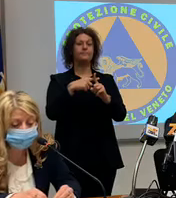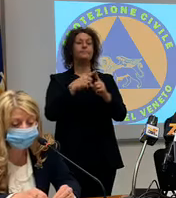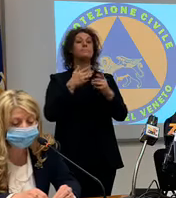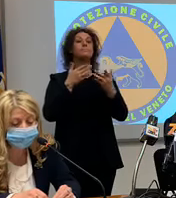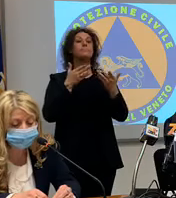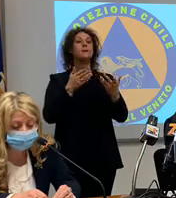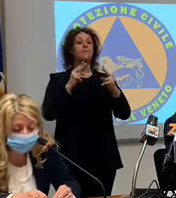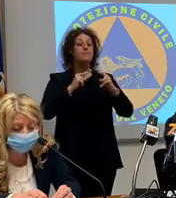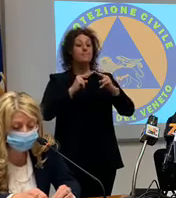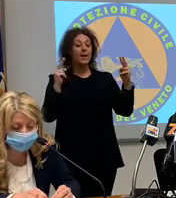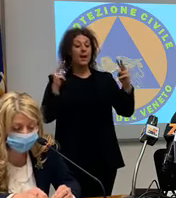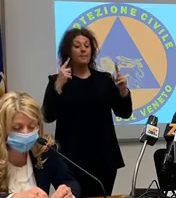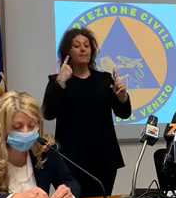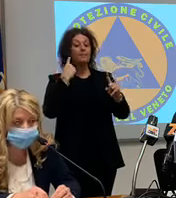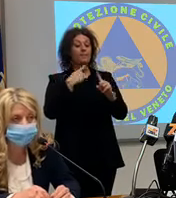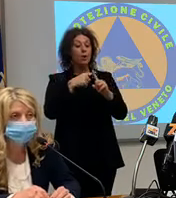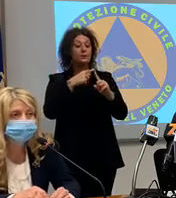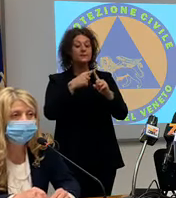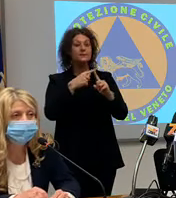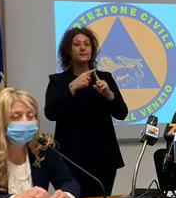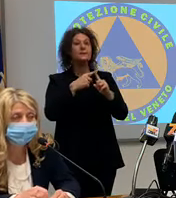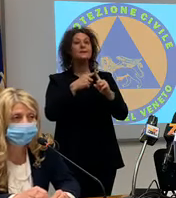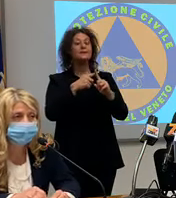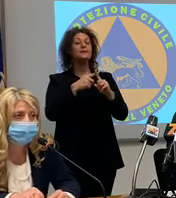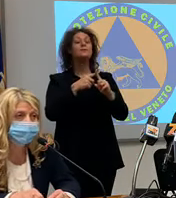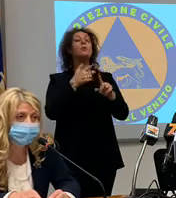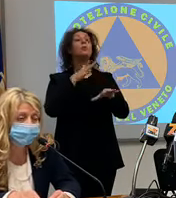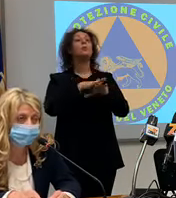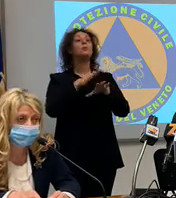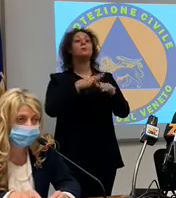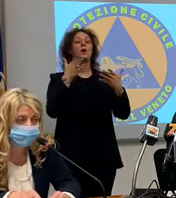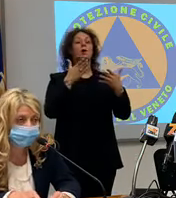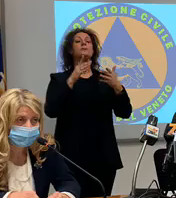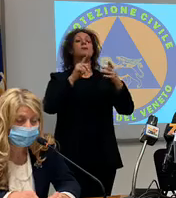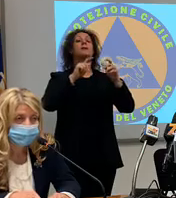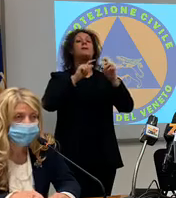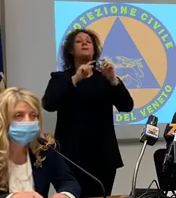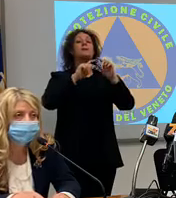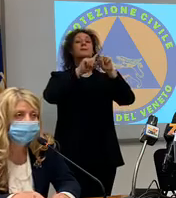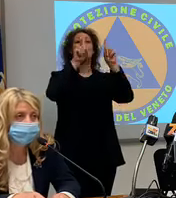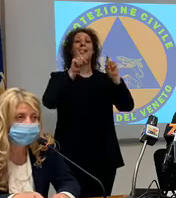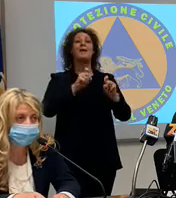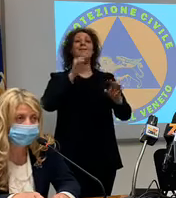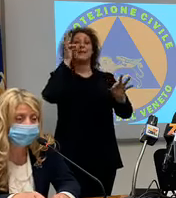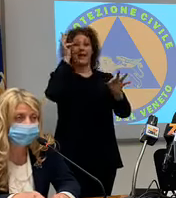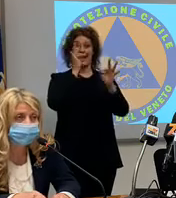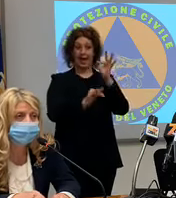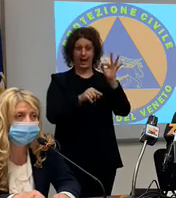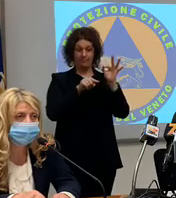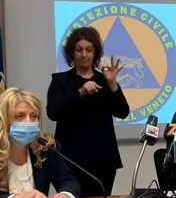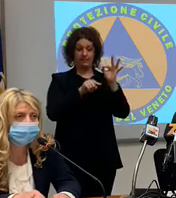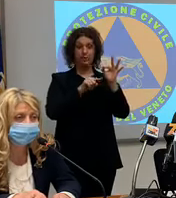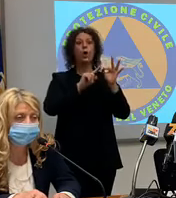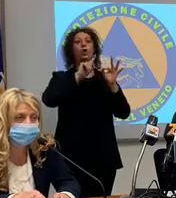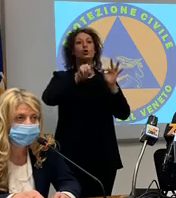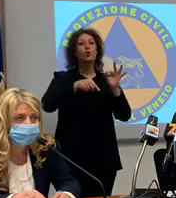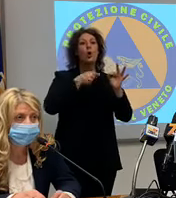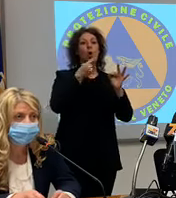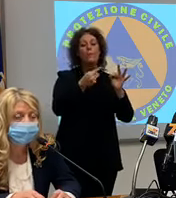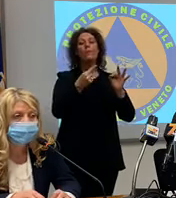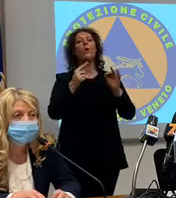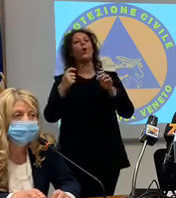vengono trovati positivi con test rapido Confermato con test